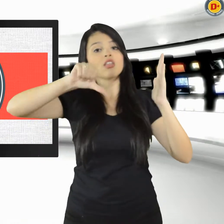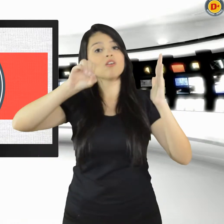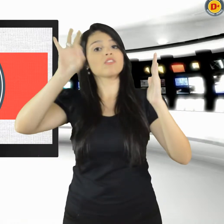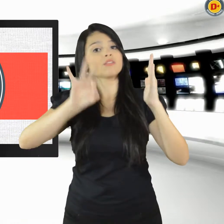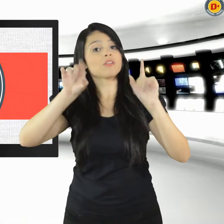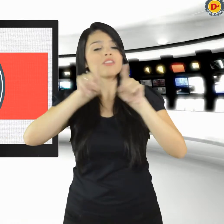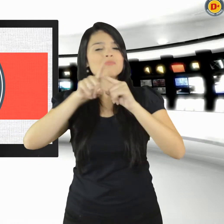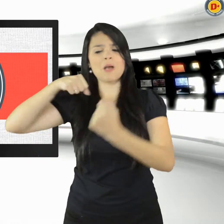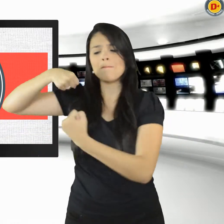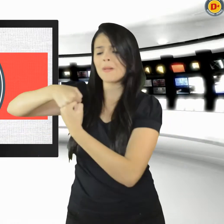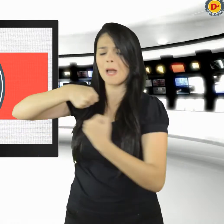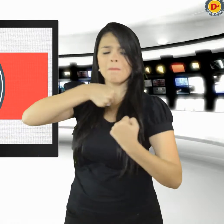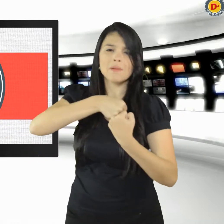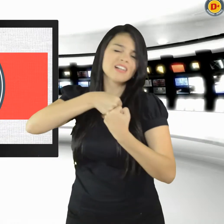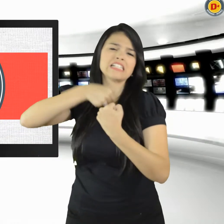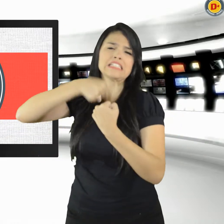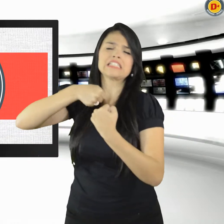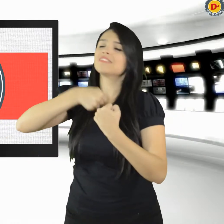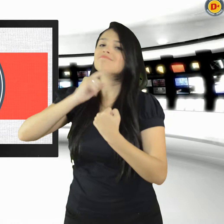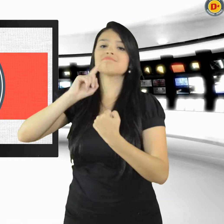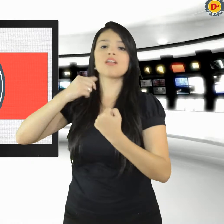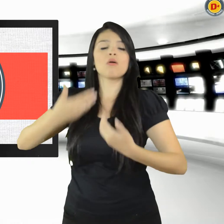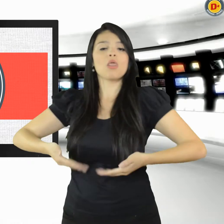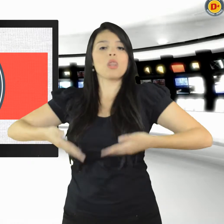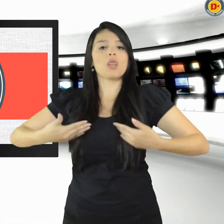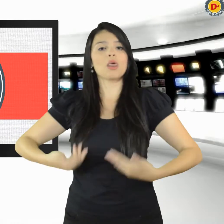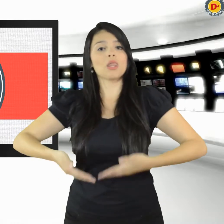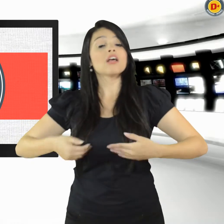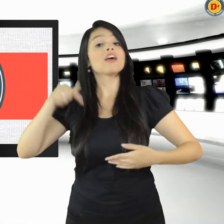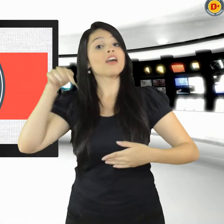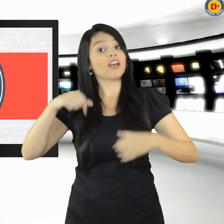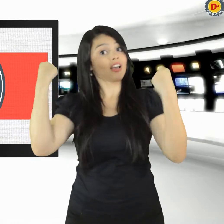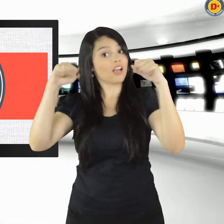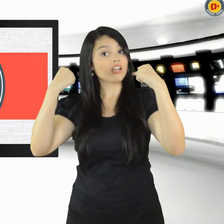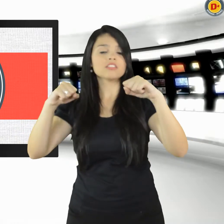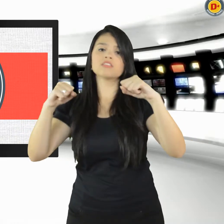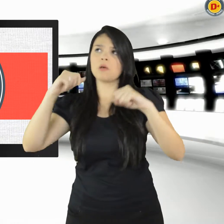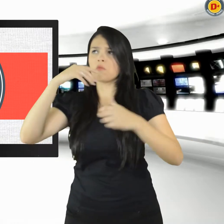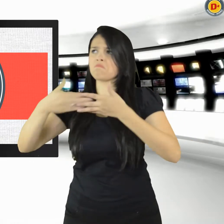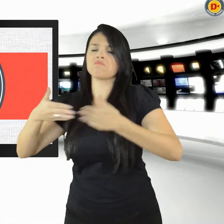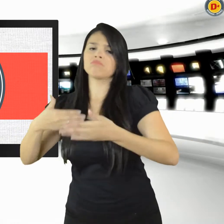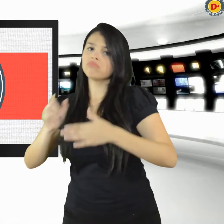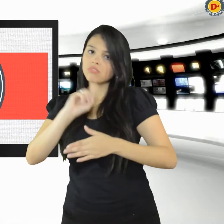articulações é importante destacar que esse tipo de exercício deve ser aplicado o terapeuta